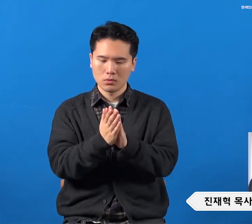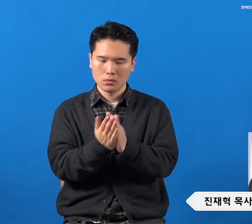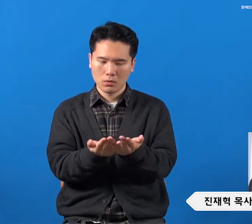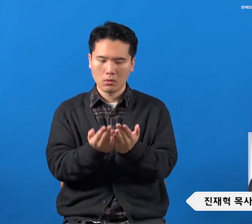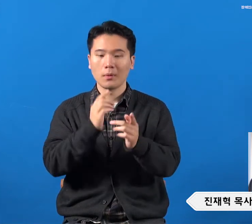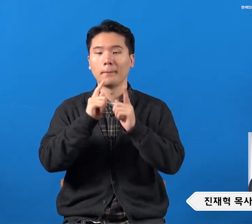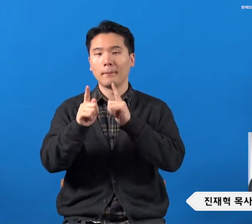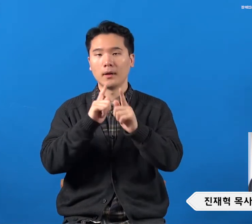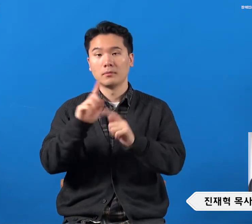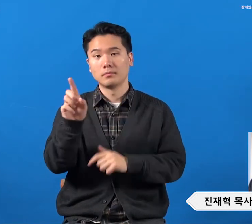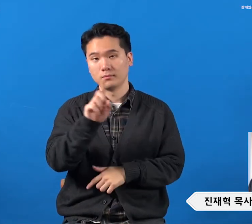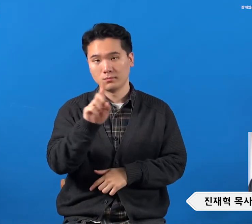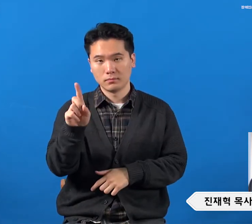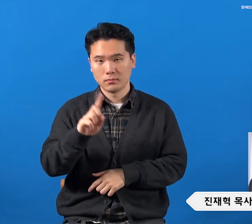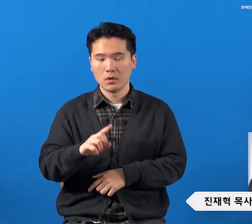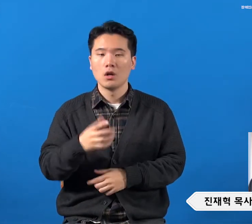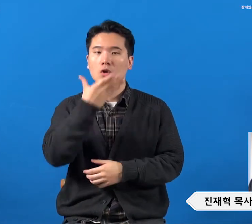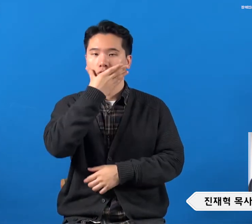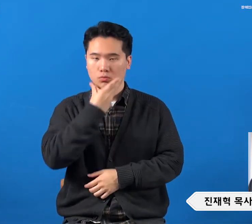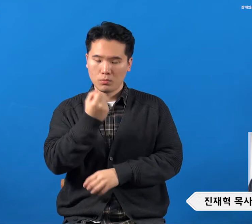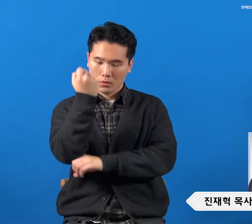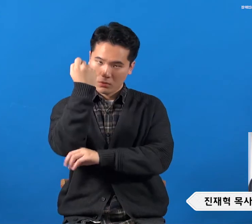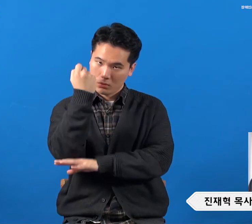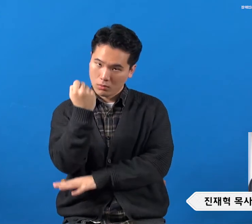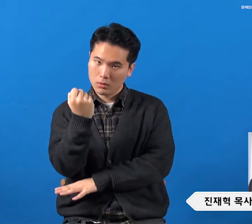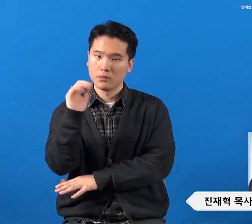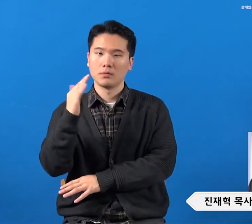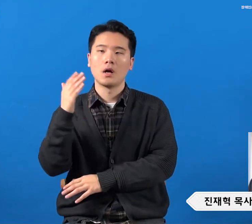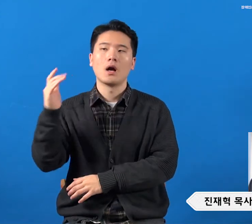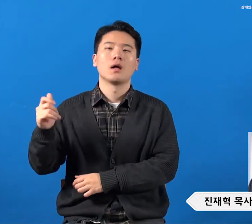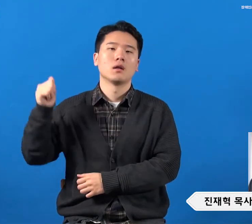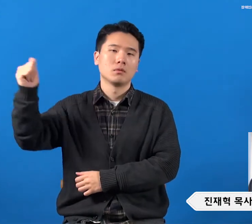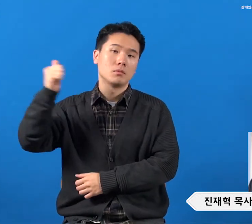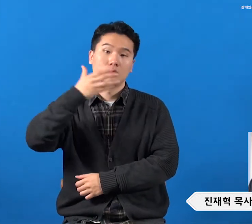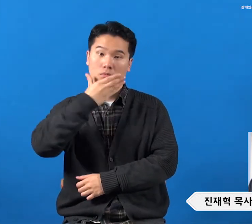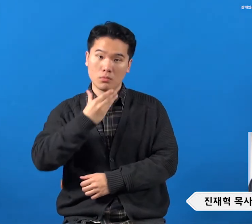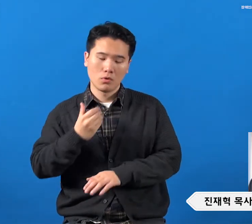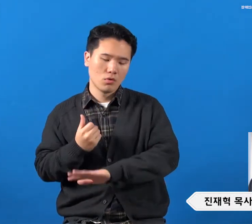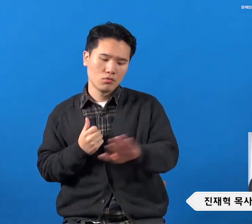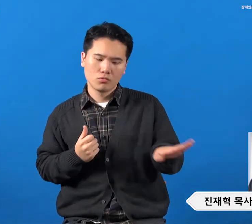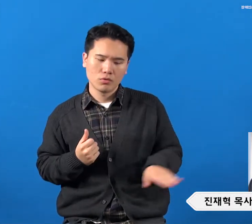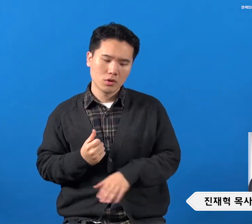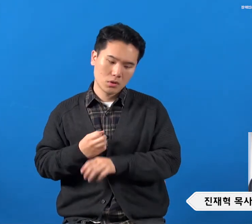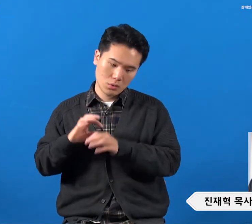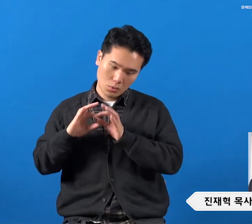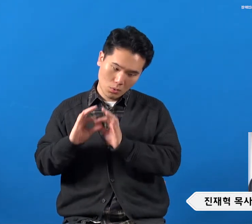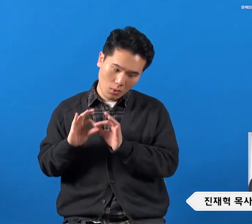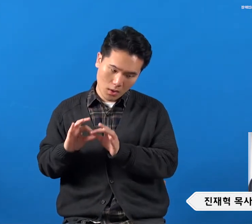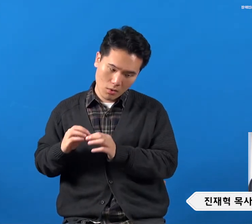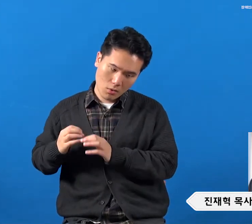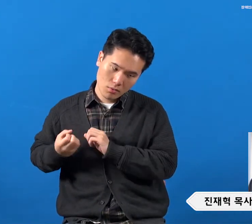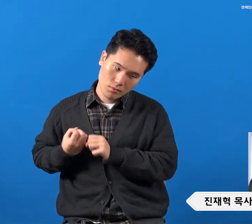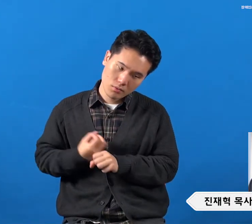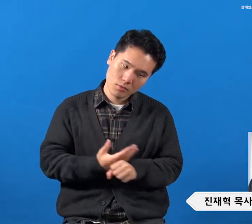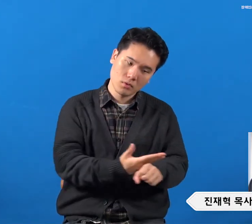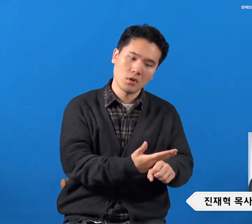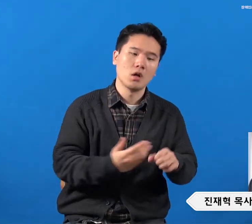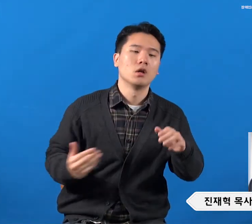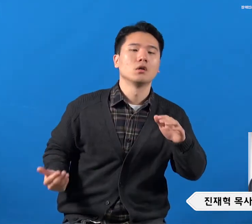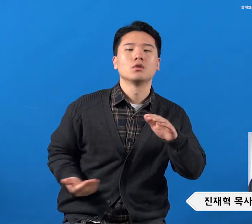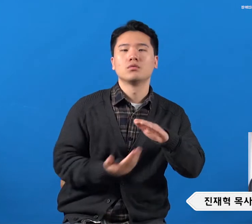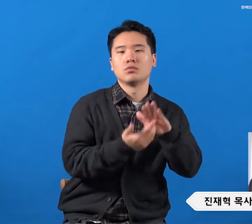우리 가운데 말씀합니다. 축복의 근원 되신 하나님의 축복이 우리를 통하여